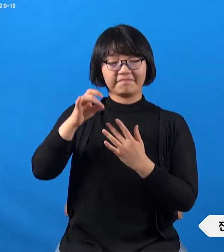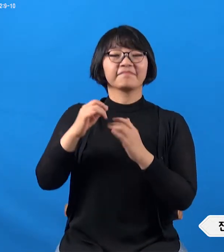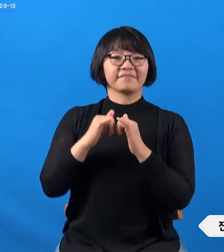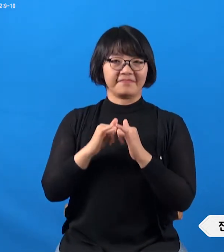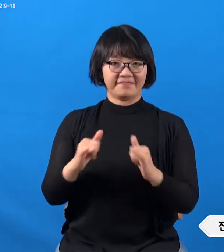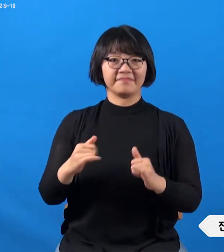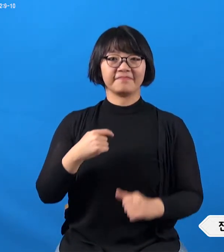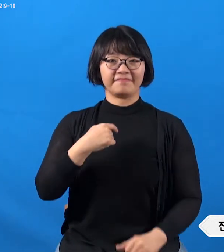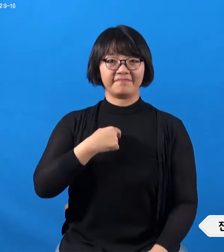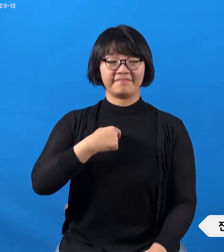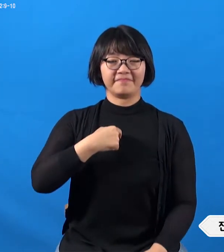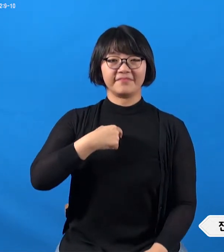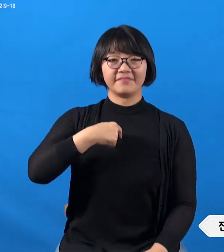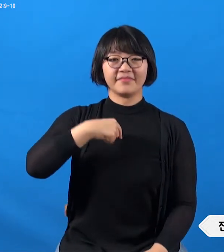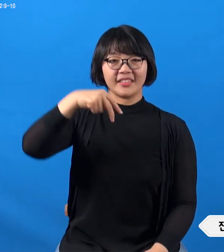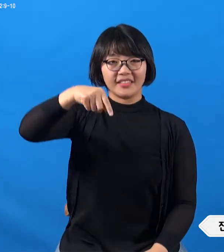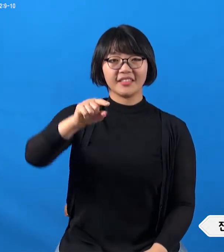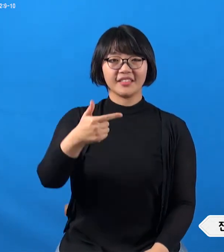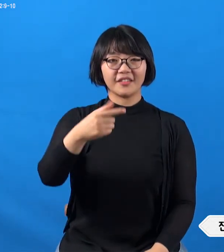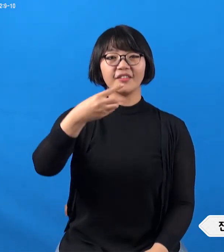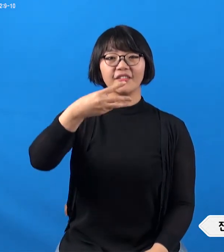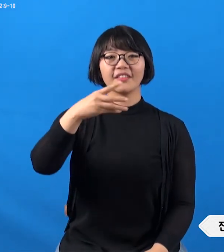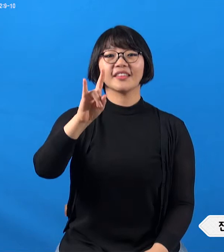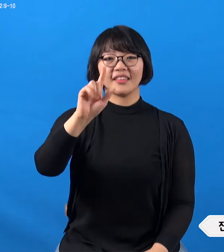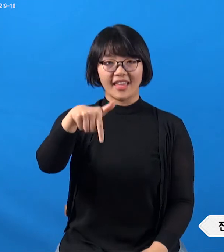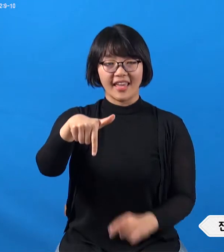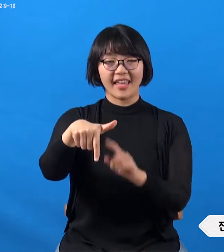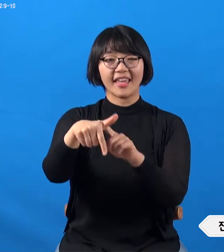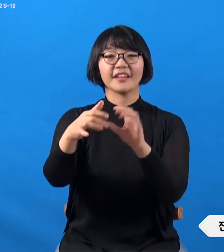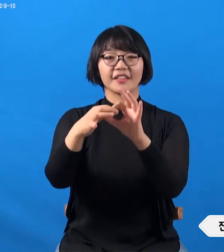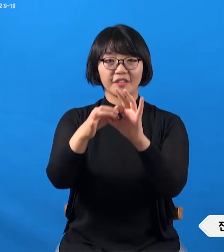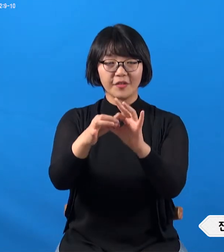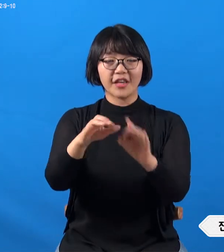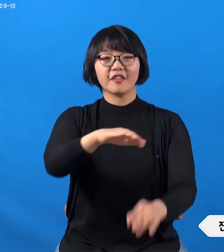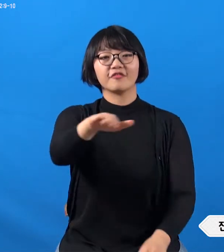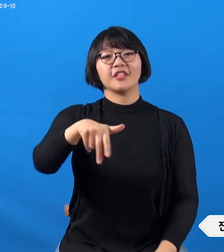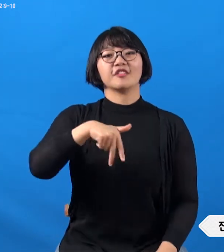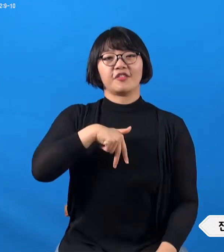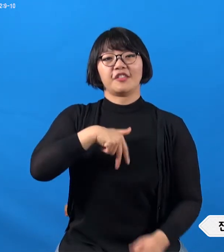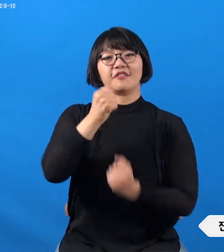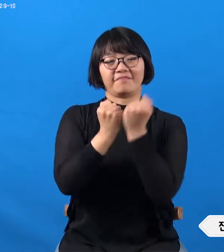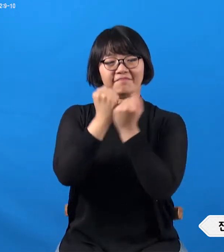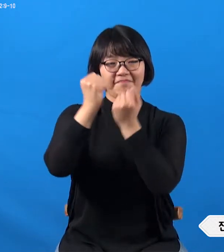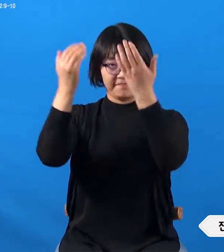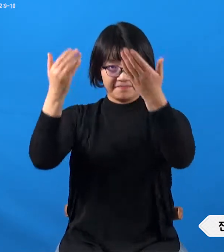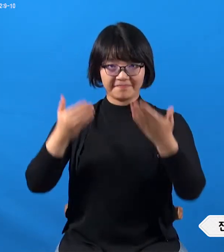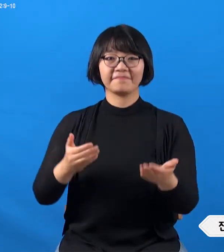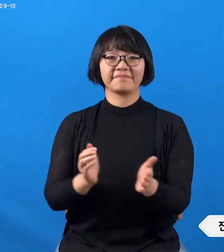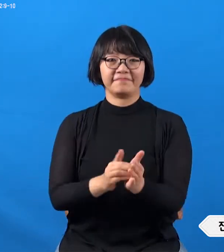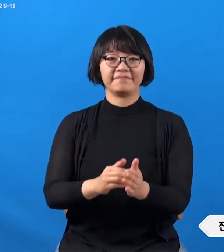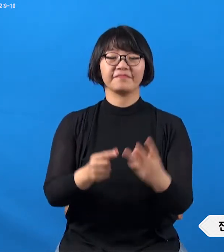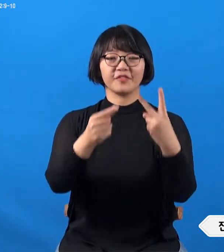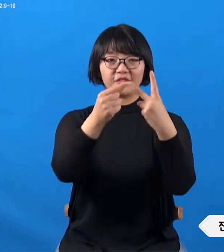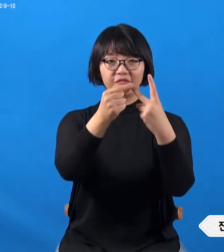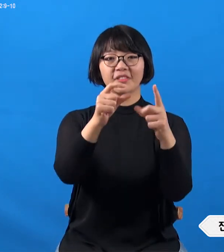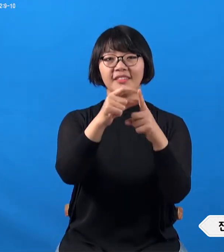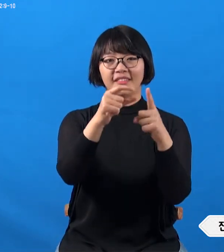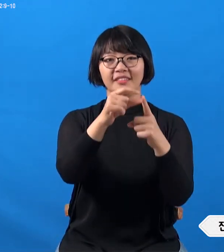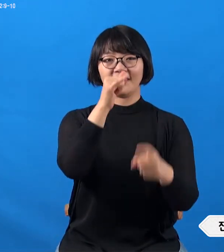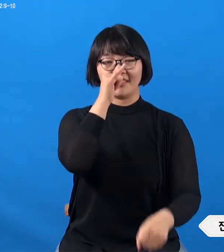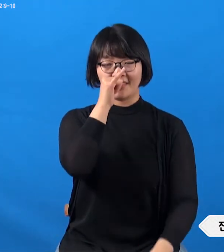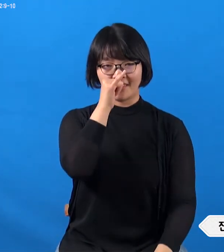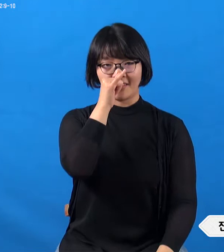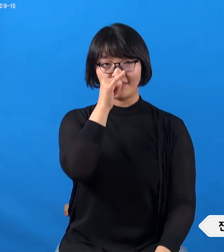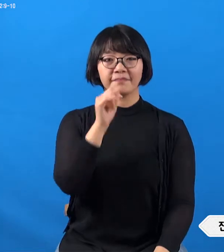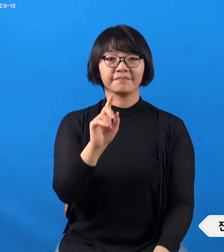자, 선택, 중요한 단어를 주님은 우리 가운데 말씀하십니다. 두